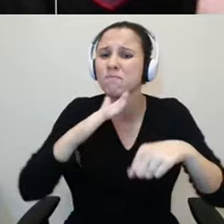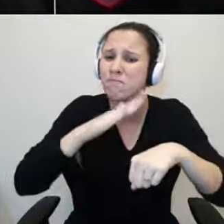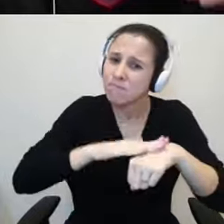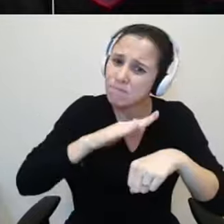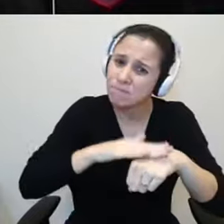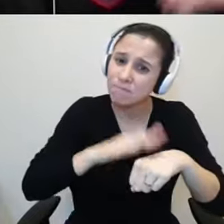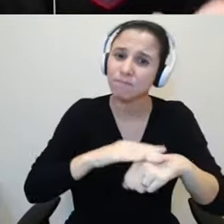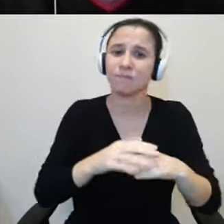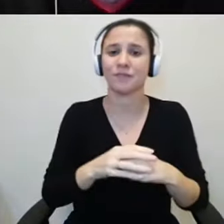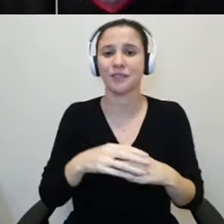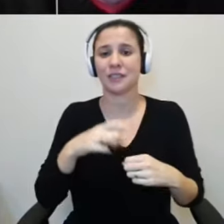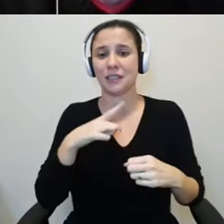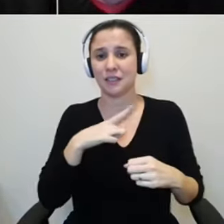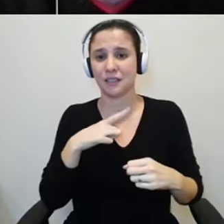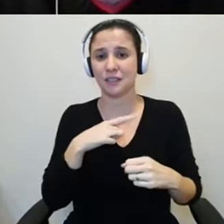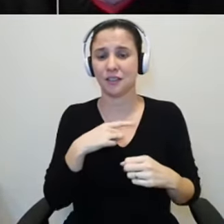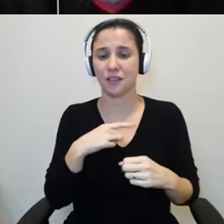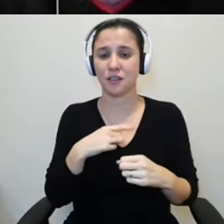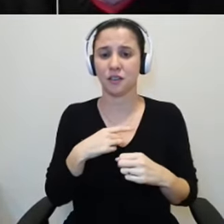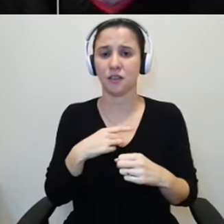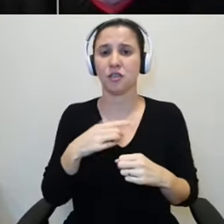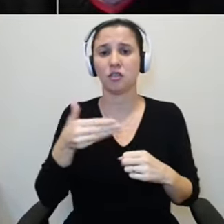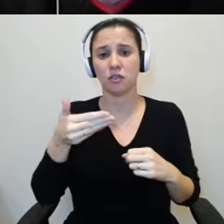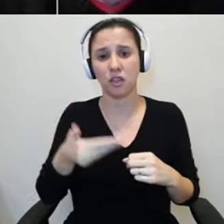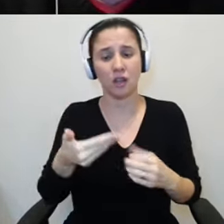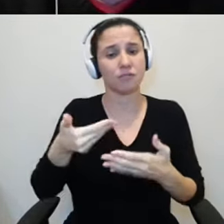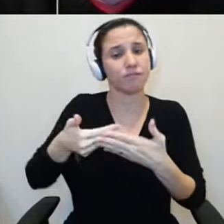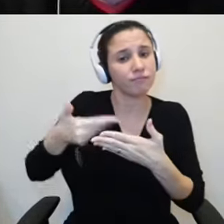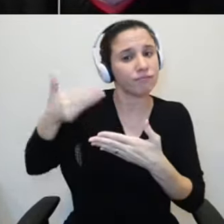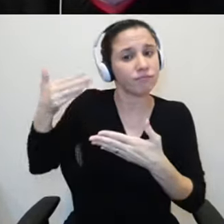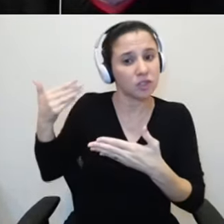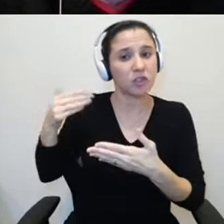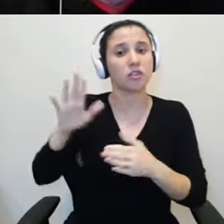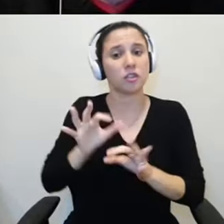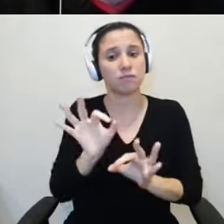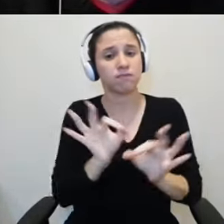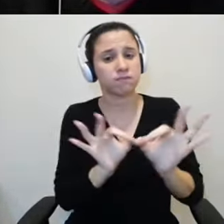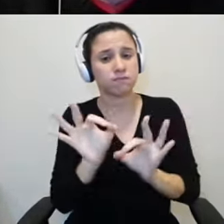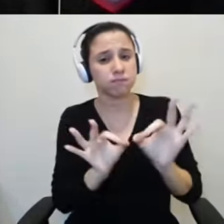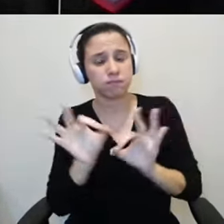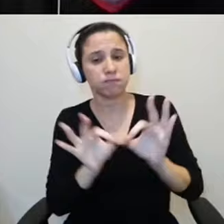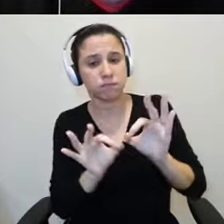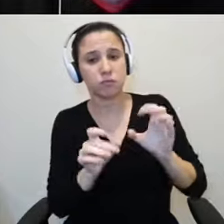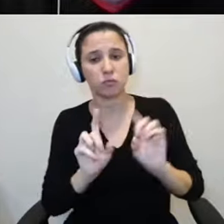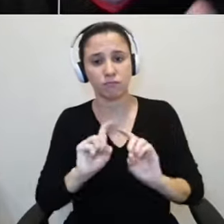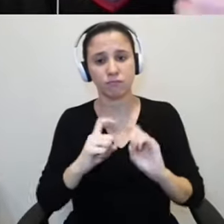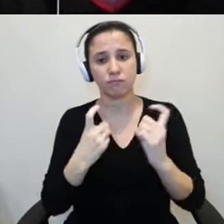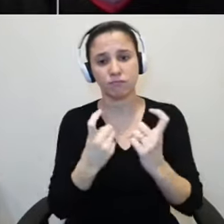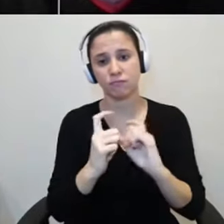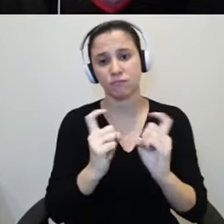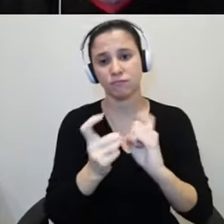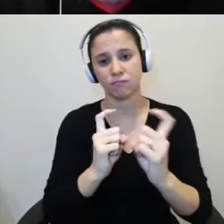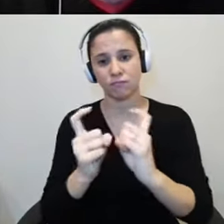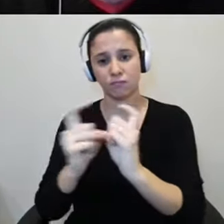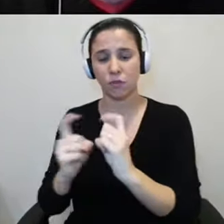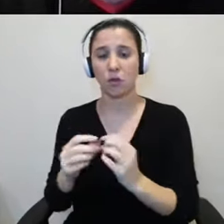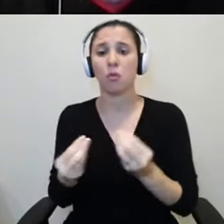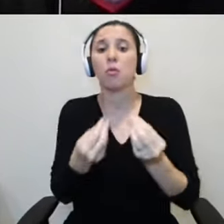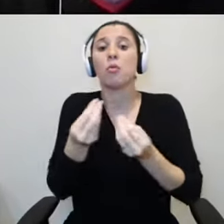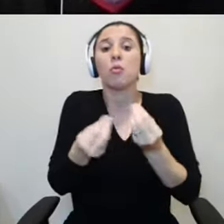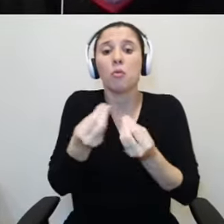nós já estávamos executando anteriormente com os nossos servidores e estudantes, para que se retorne